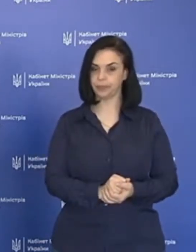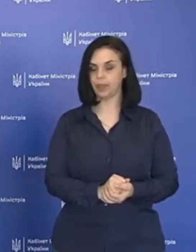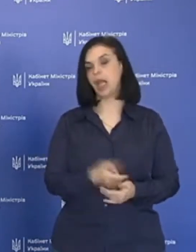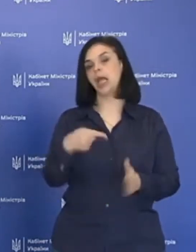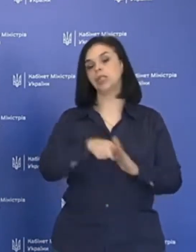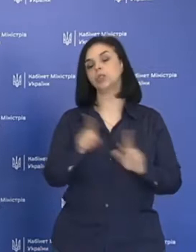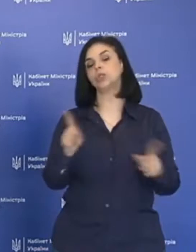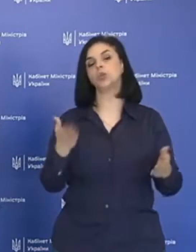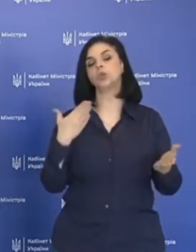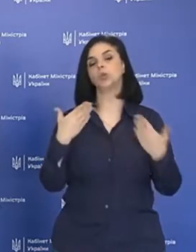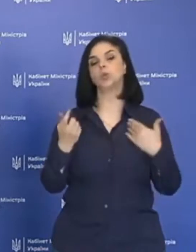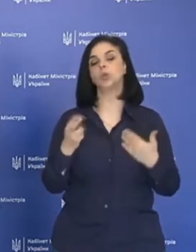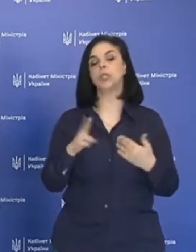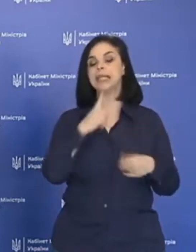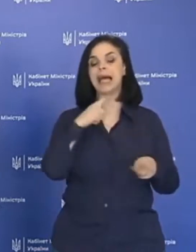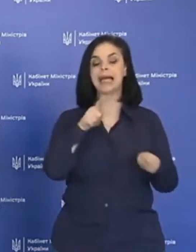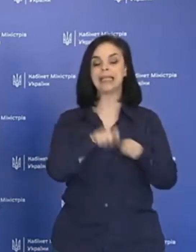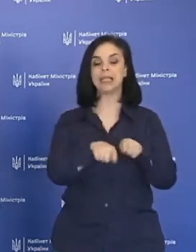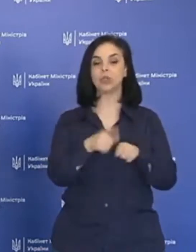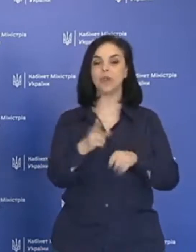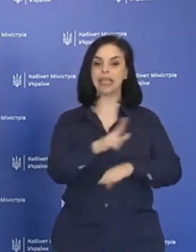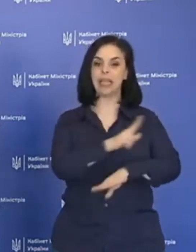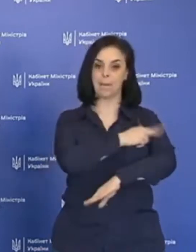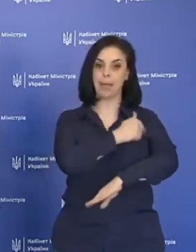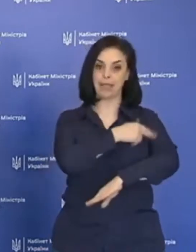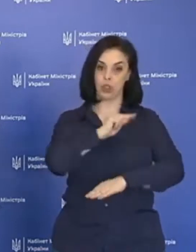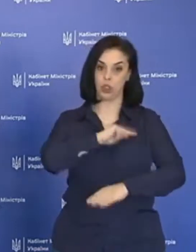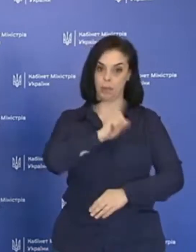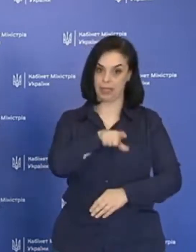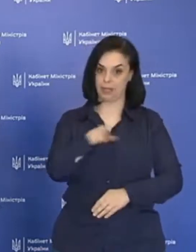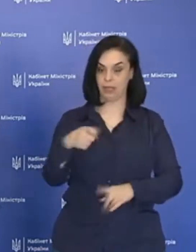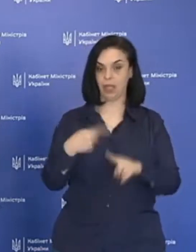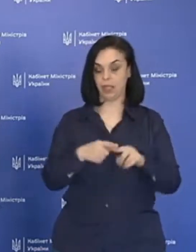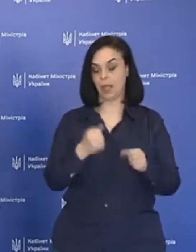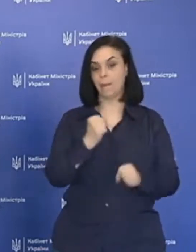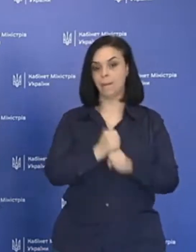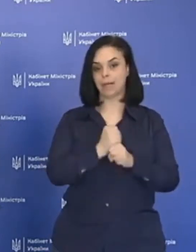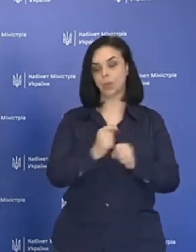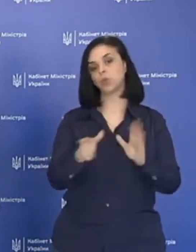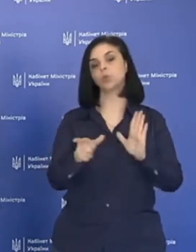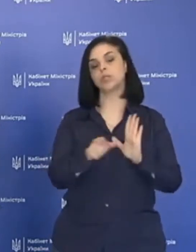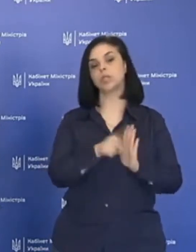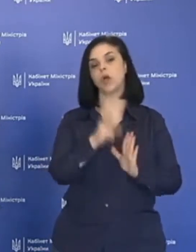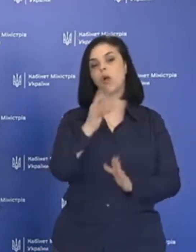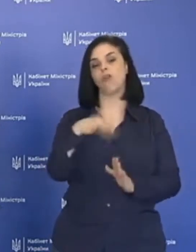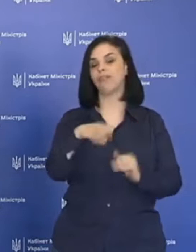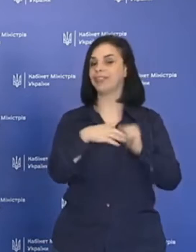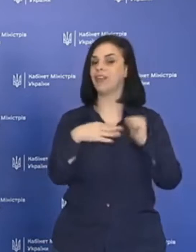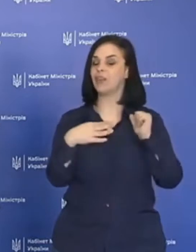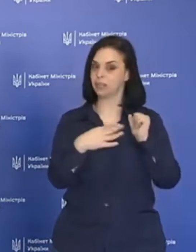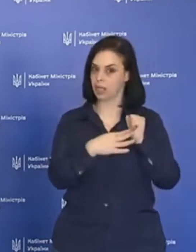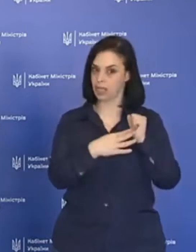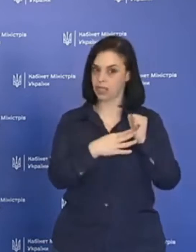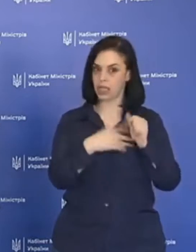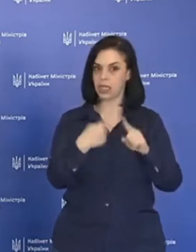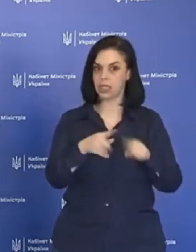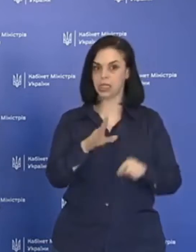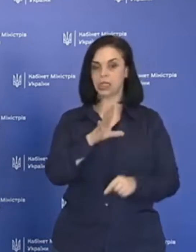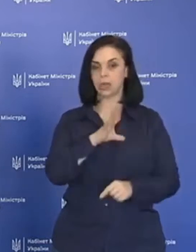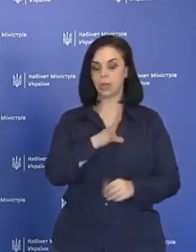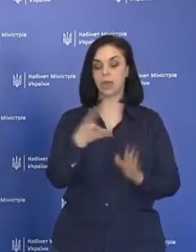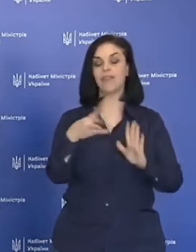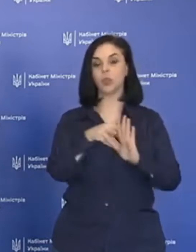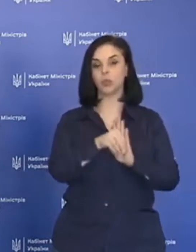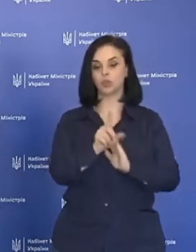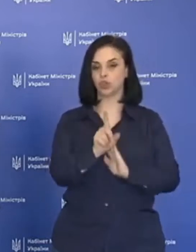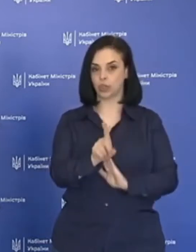Те, що стосується тестувань медичних працівників, які працюють з COVID-19, це була в